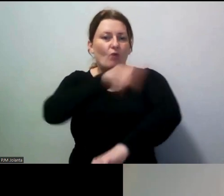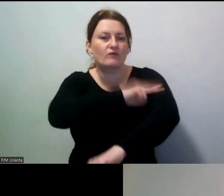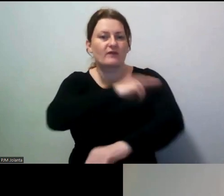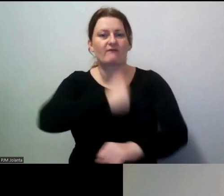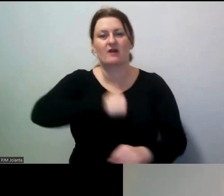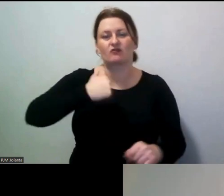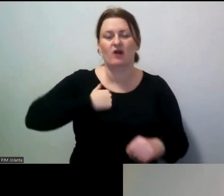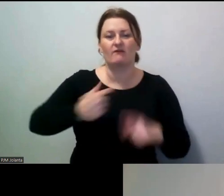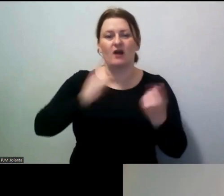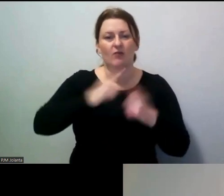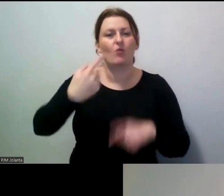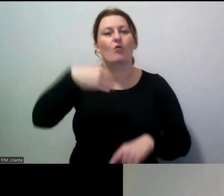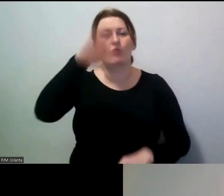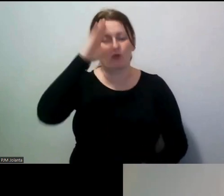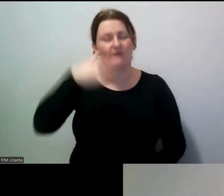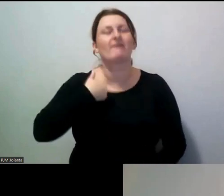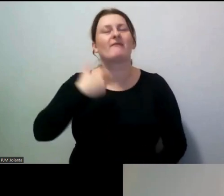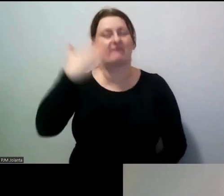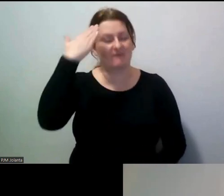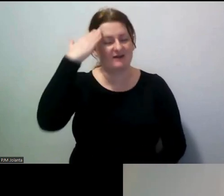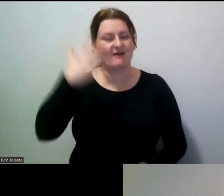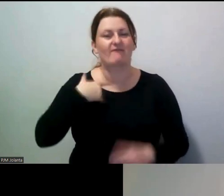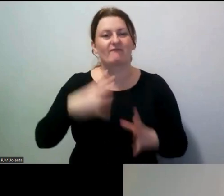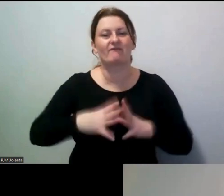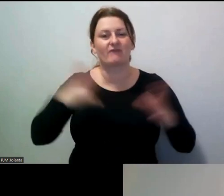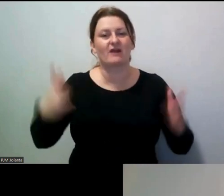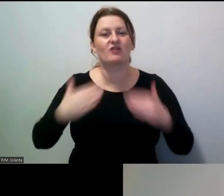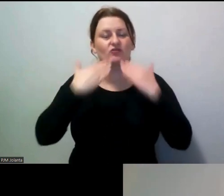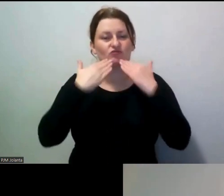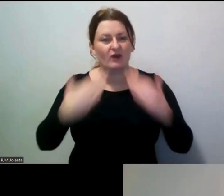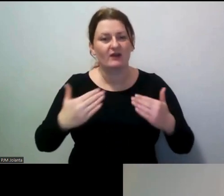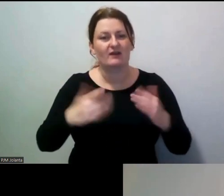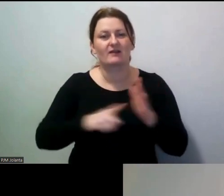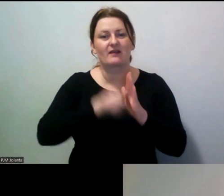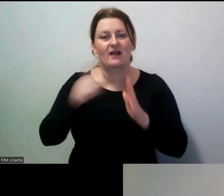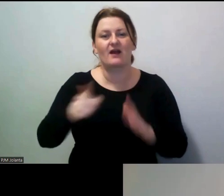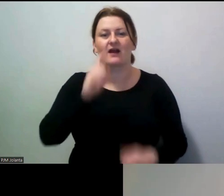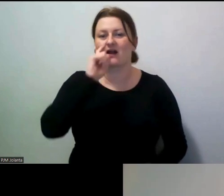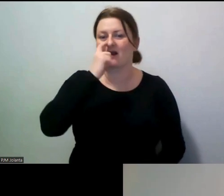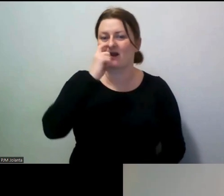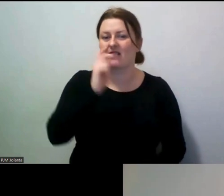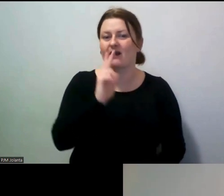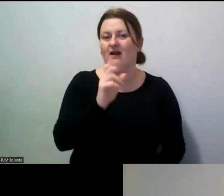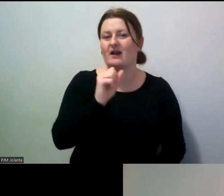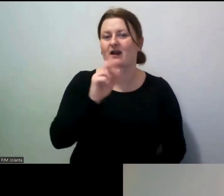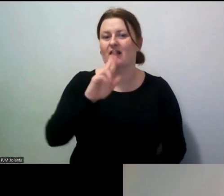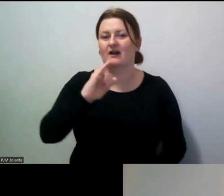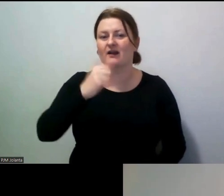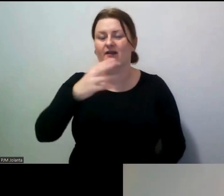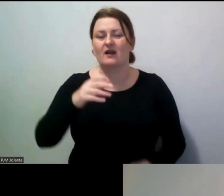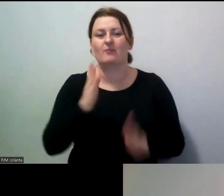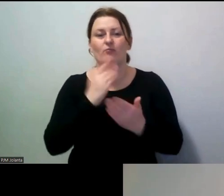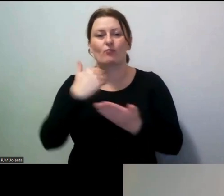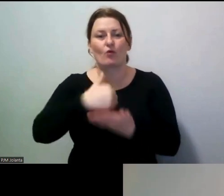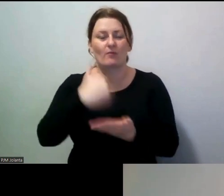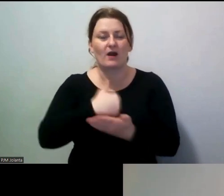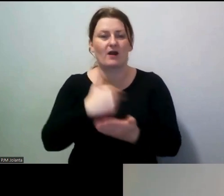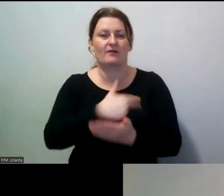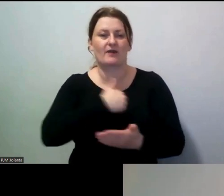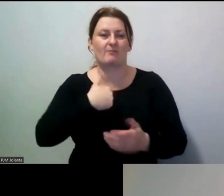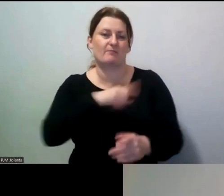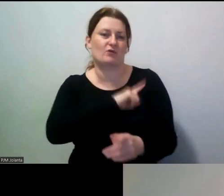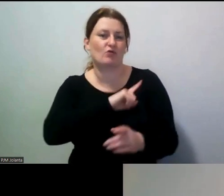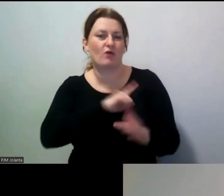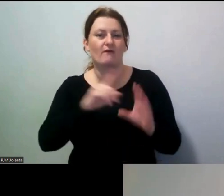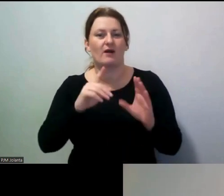uwadze. No i oczywiście ogromne, wielkie dzięki cały czas dla Kariny, która pomagała nam czuwać nad wszystkimi